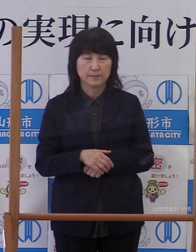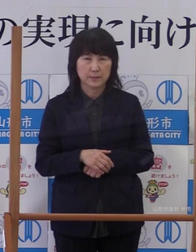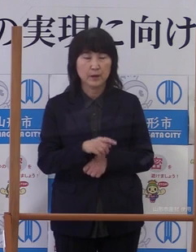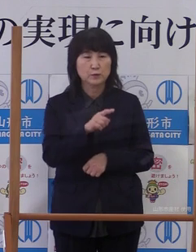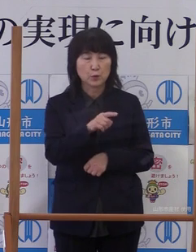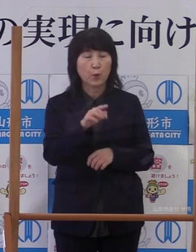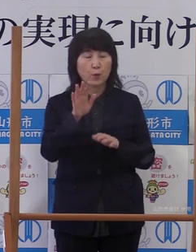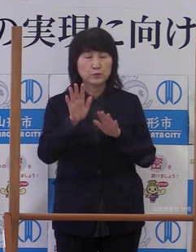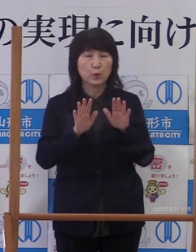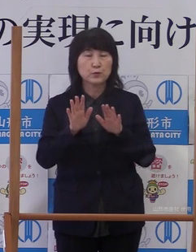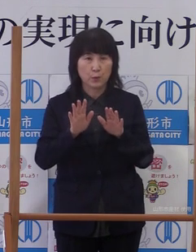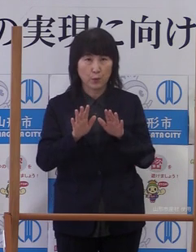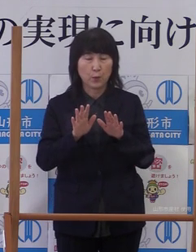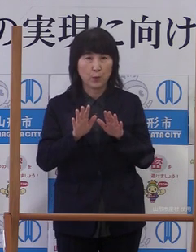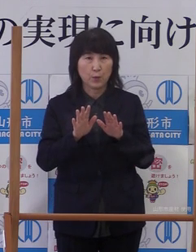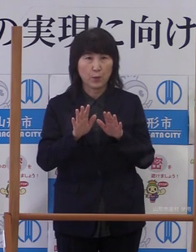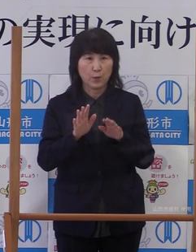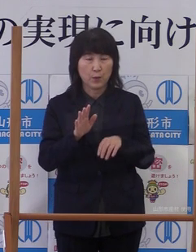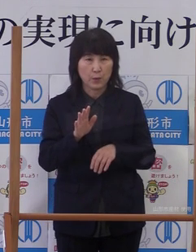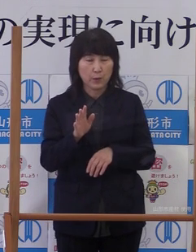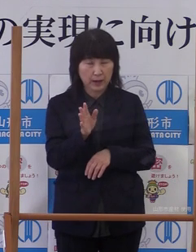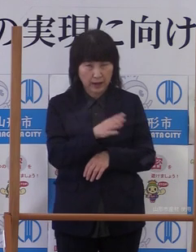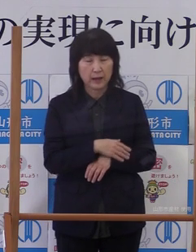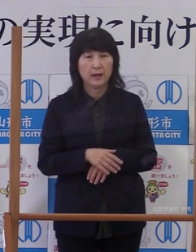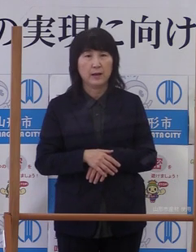その状況からどこかでまた